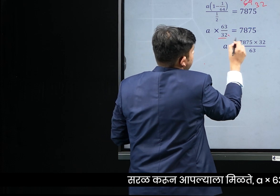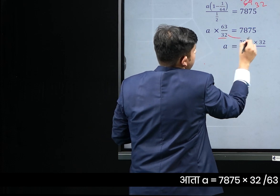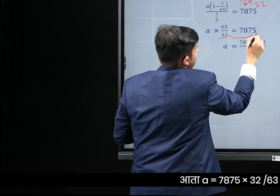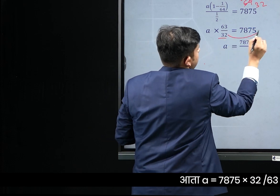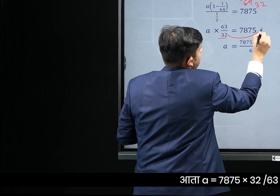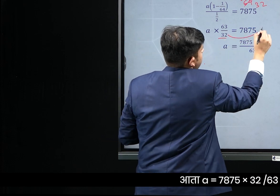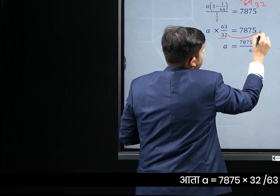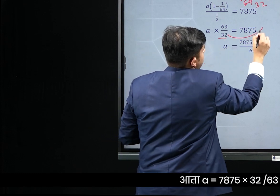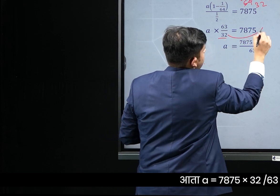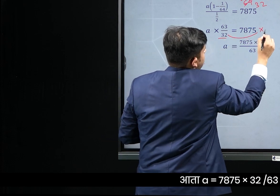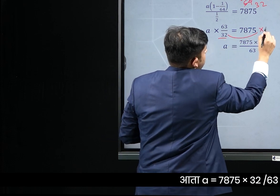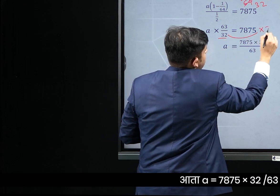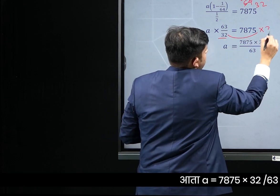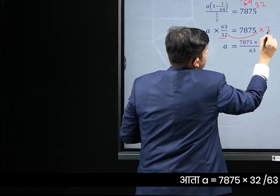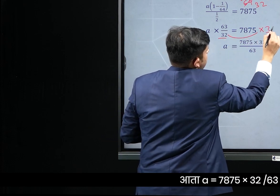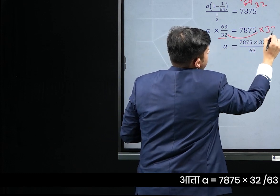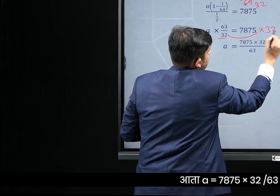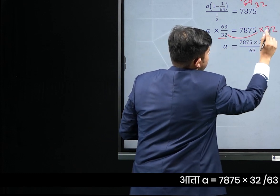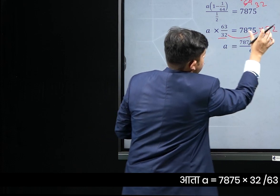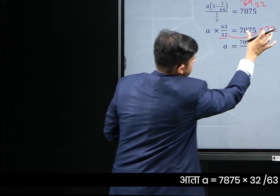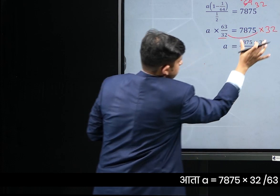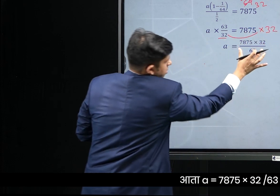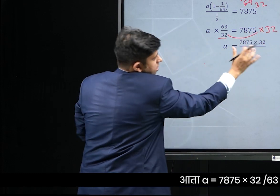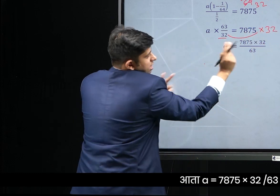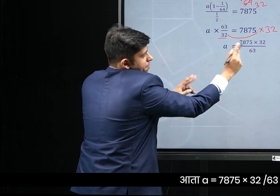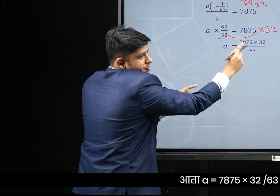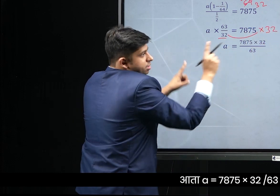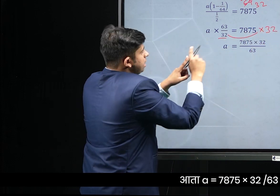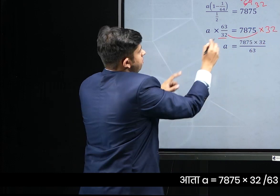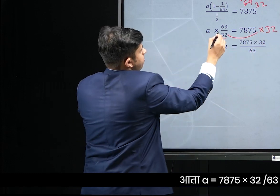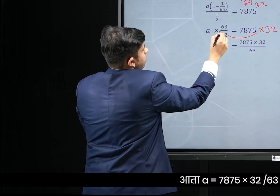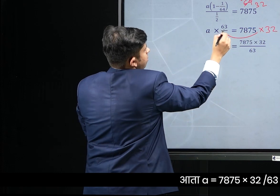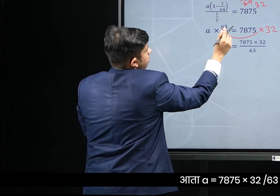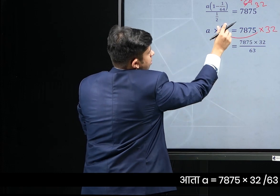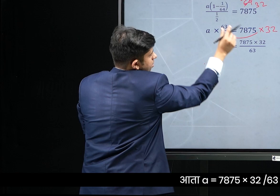Vata equals 7875 times 32/63.